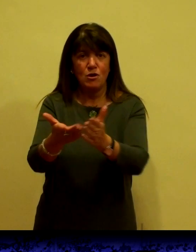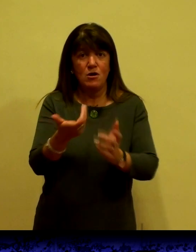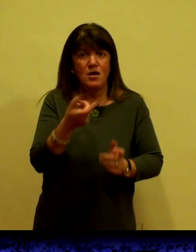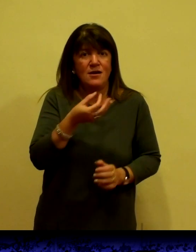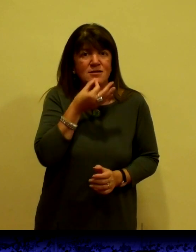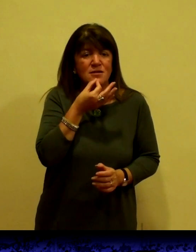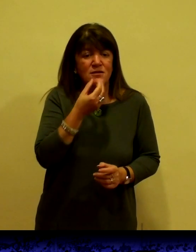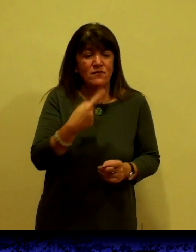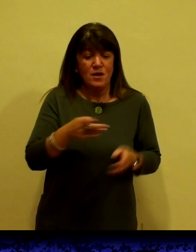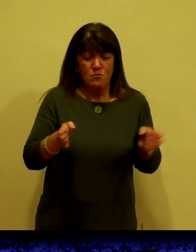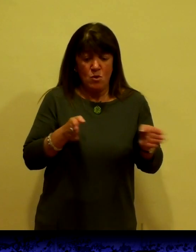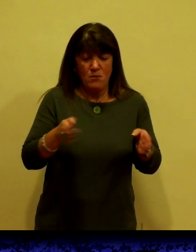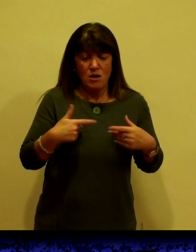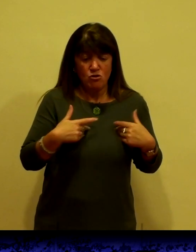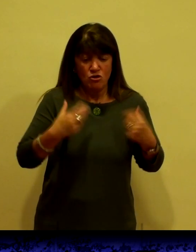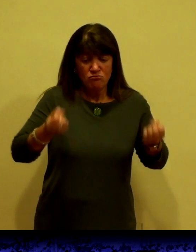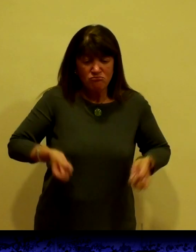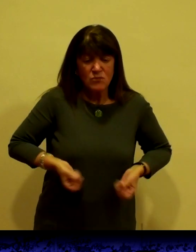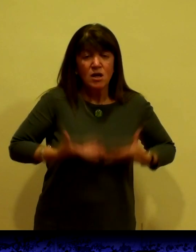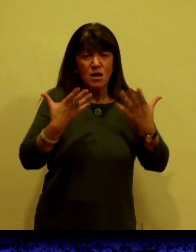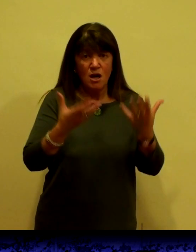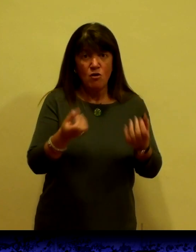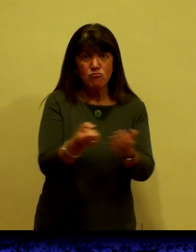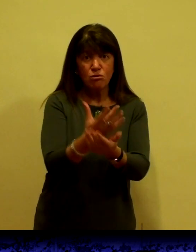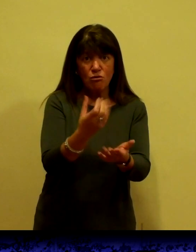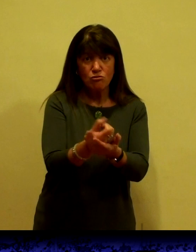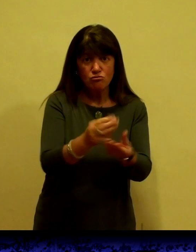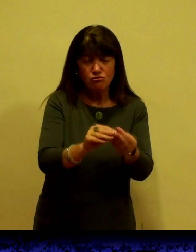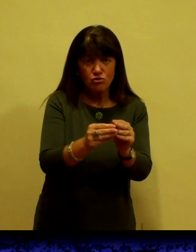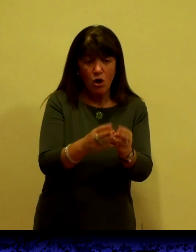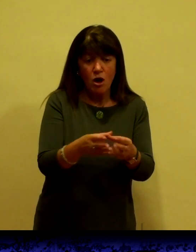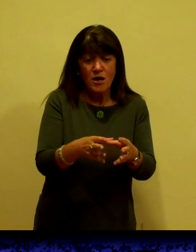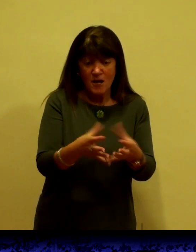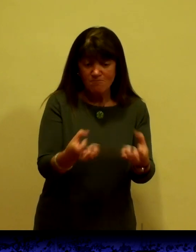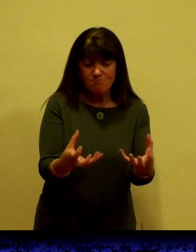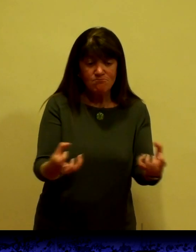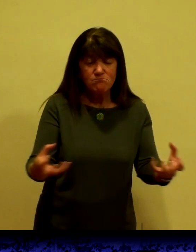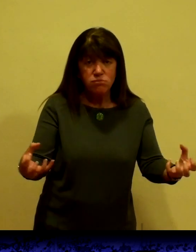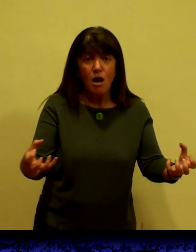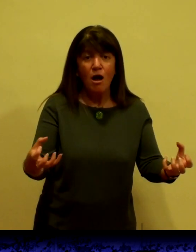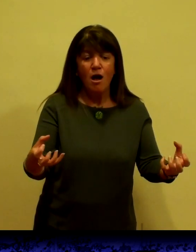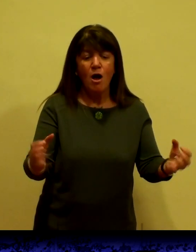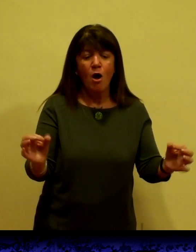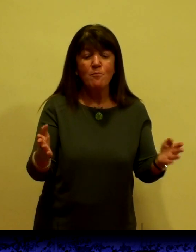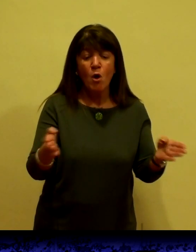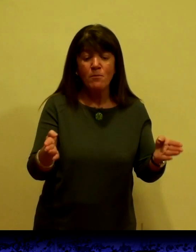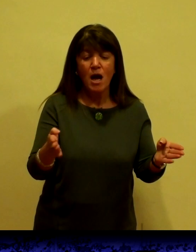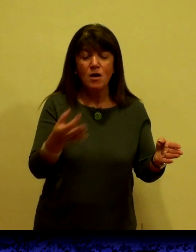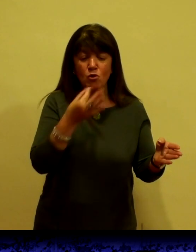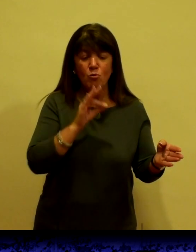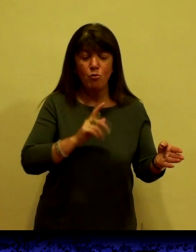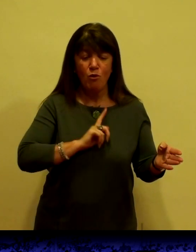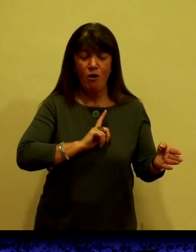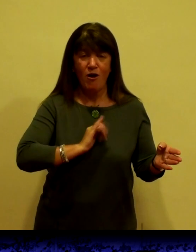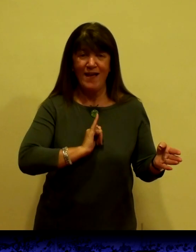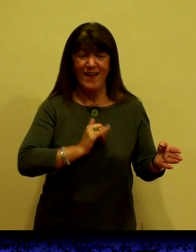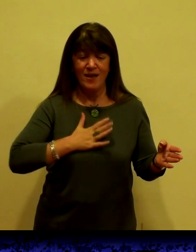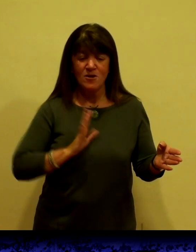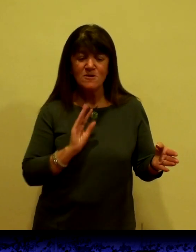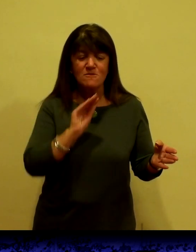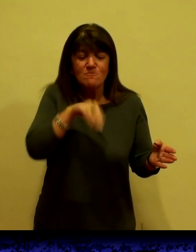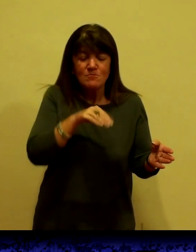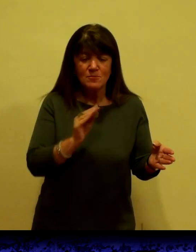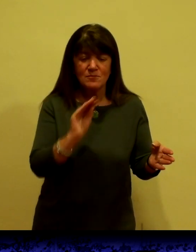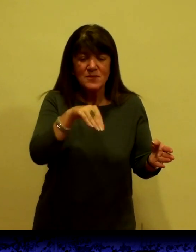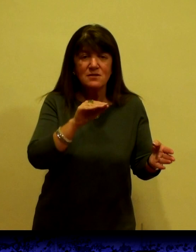produci e materializzi, magari riesci ad aggiustare qualche piccola parte di te o a capirne in più, però questo è